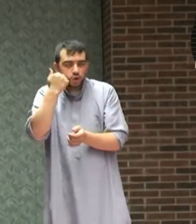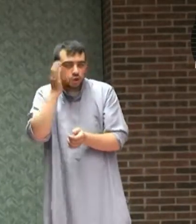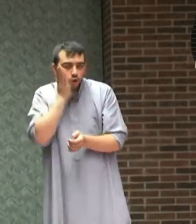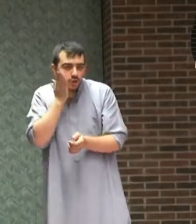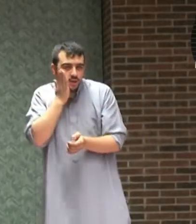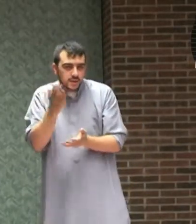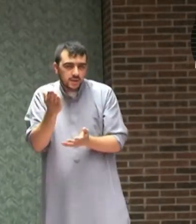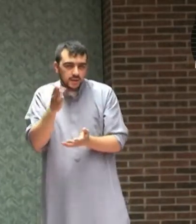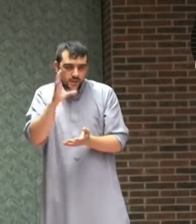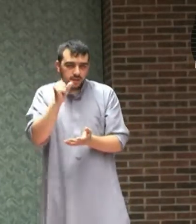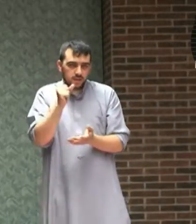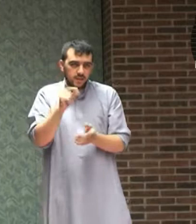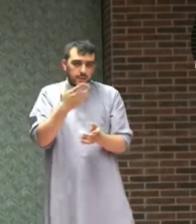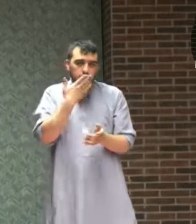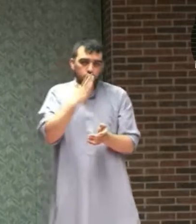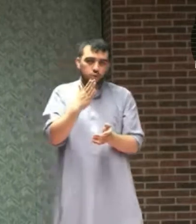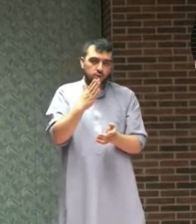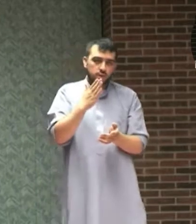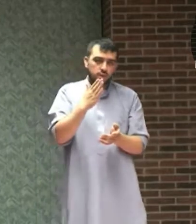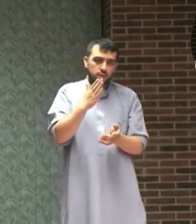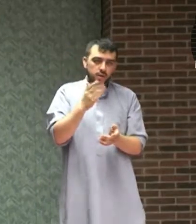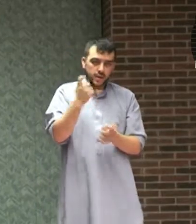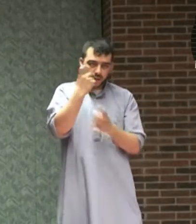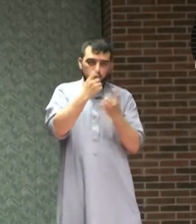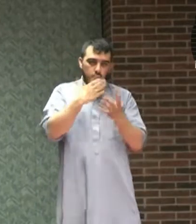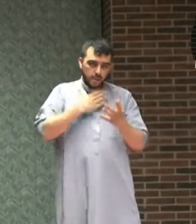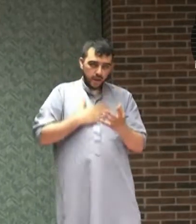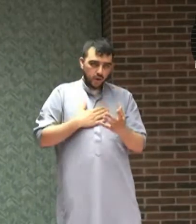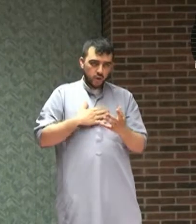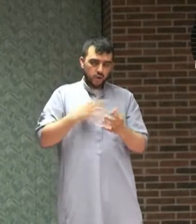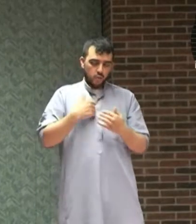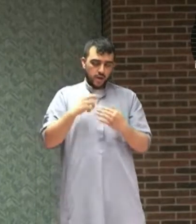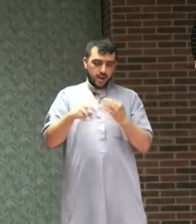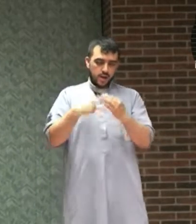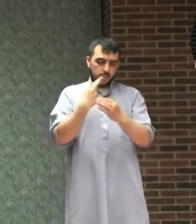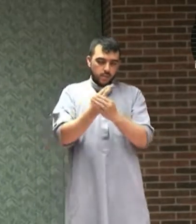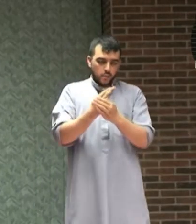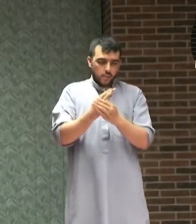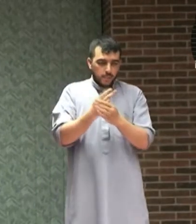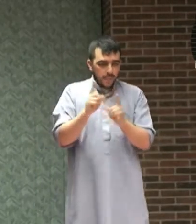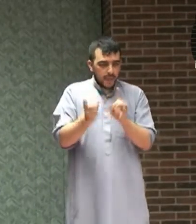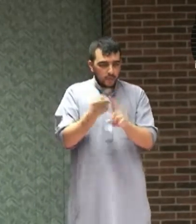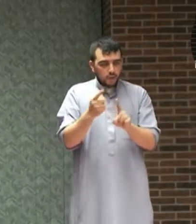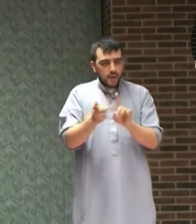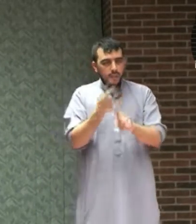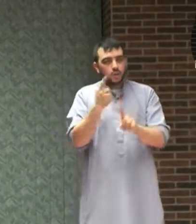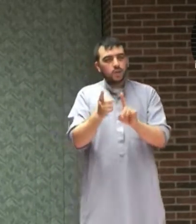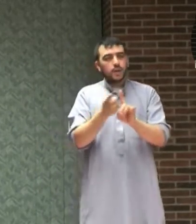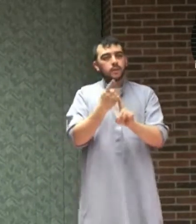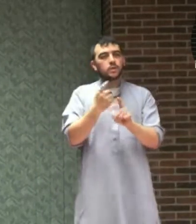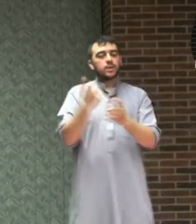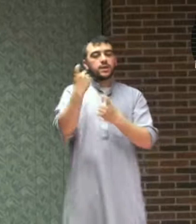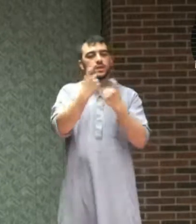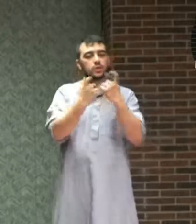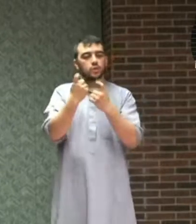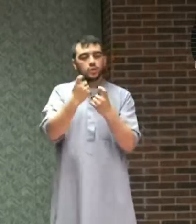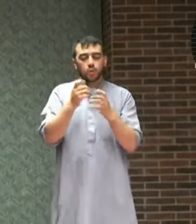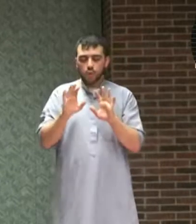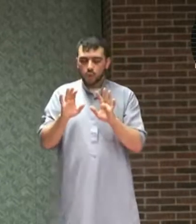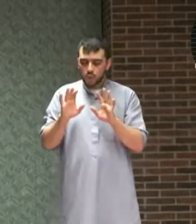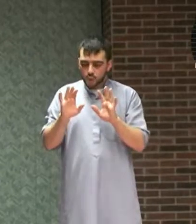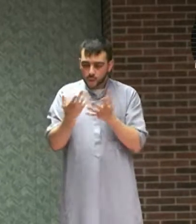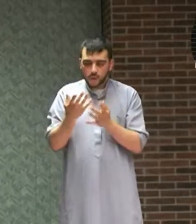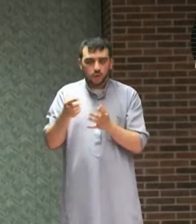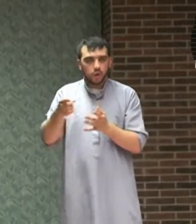de dire c'est eux qui sont en tort ou c'est elle qui sont en tort ne vont pas régler la situation. C'est pour ça que c'est une question qu'il faut